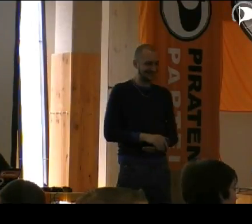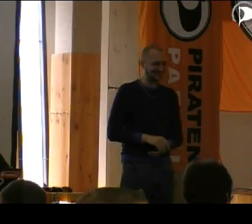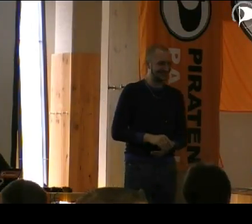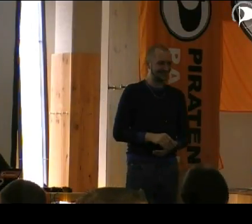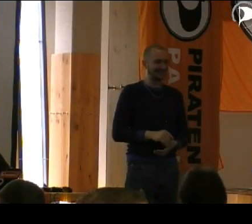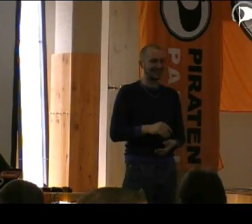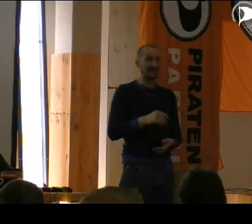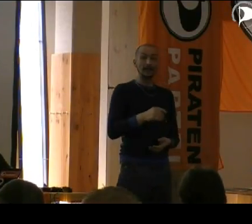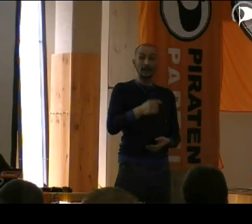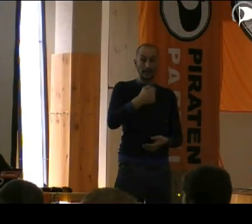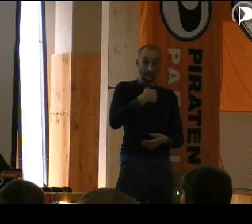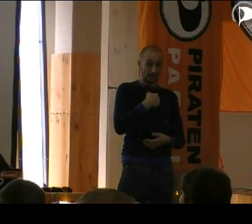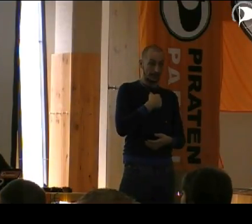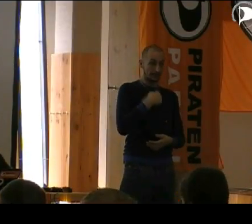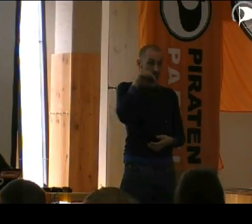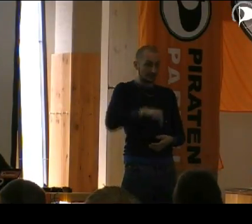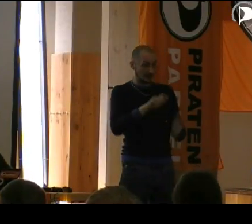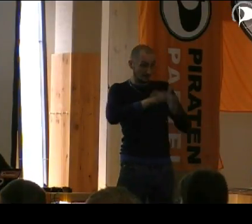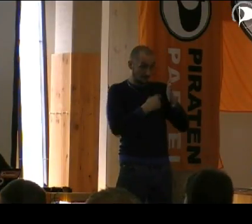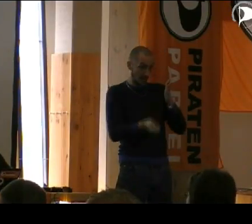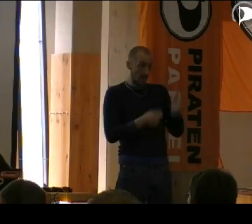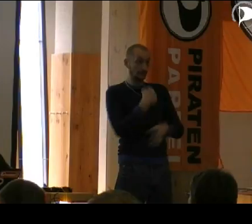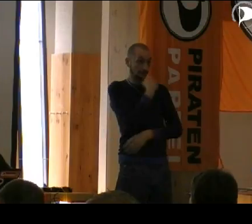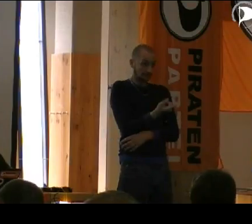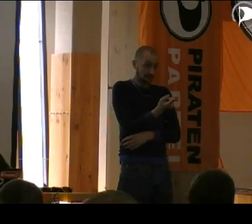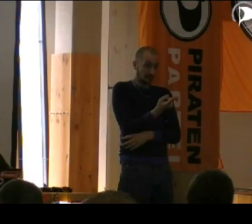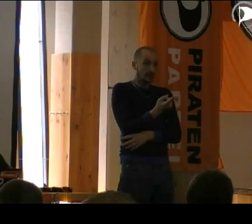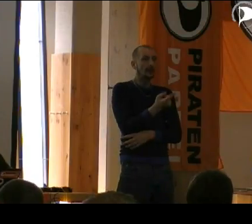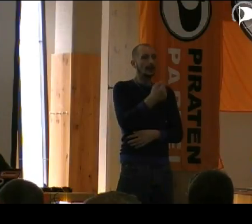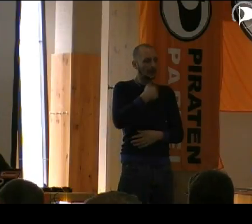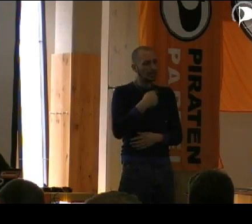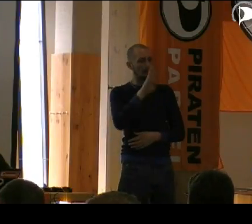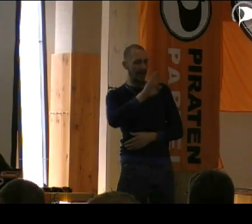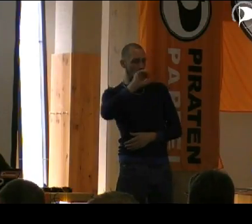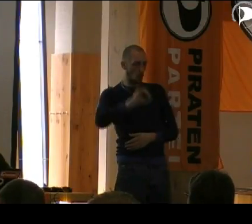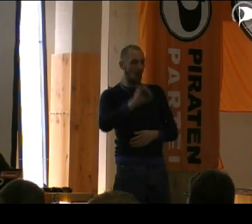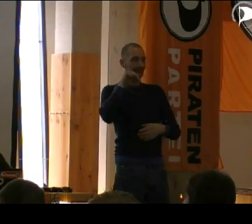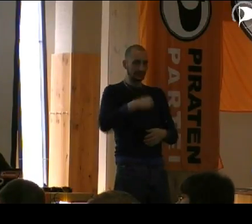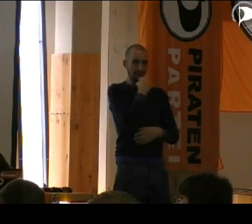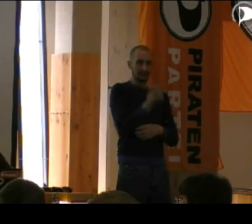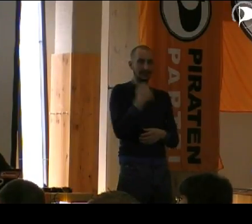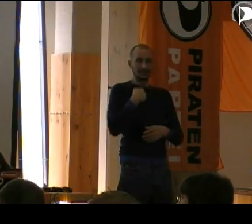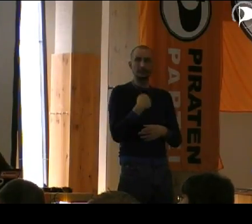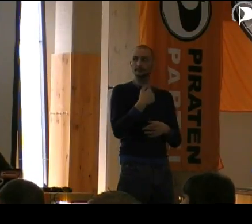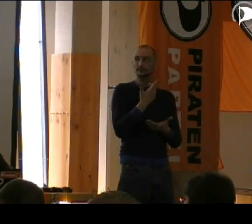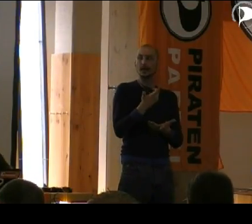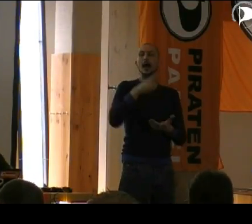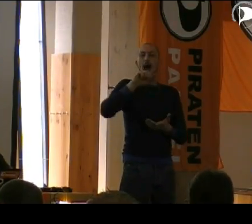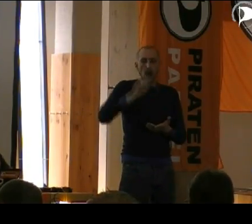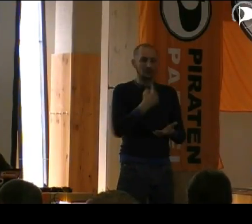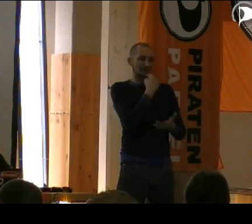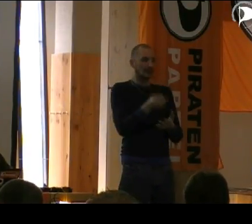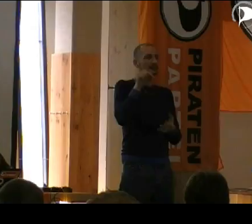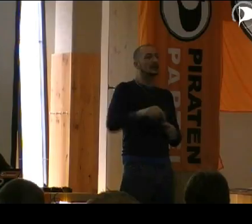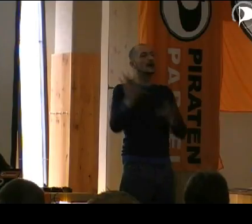die ankündigung der wahlen ist reifer herr aufgabe aber ich spiele das ist es auf der versammlung der anwahl